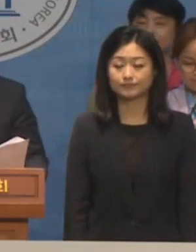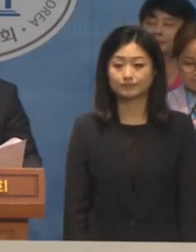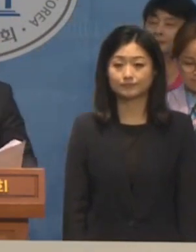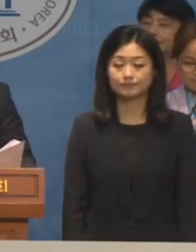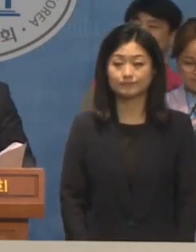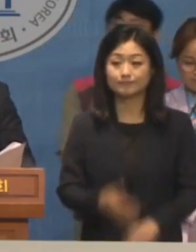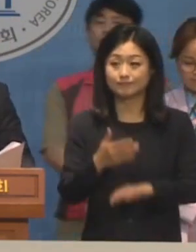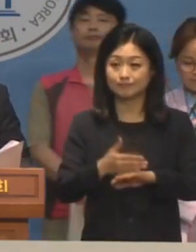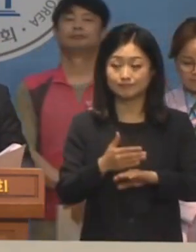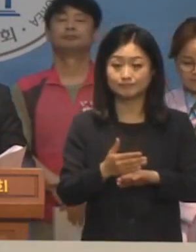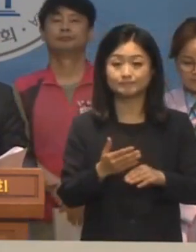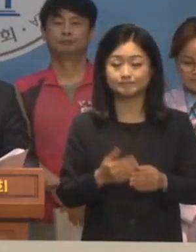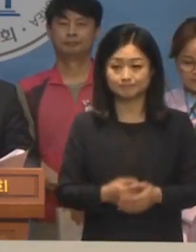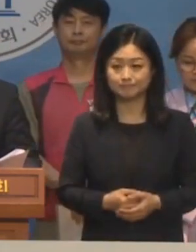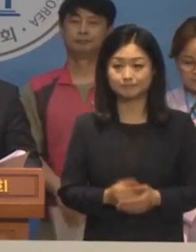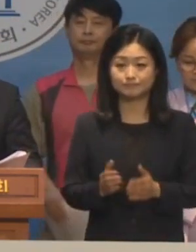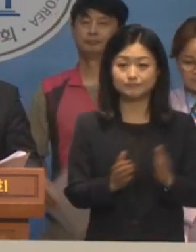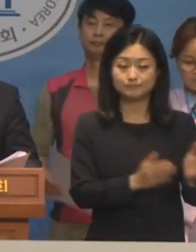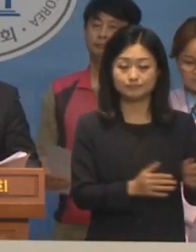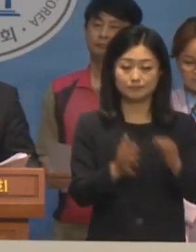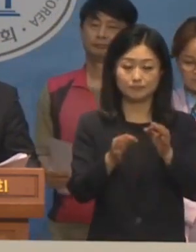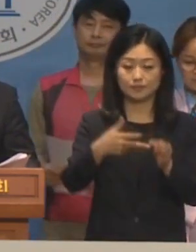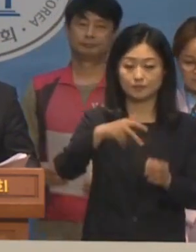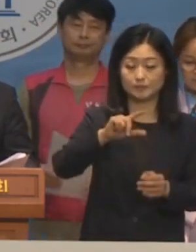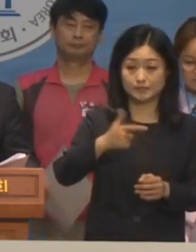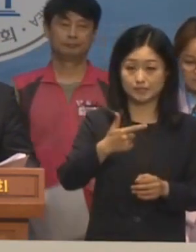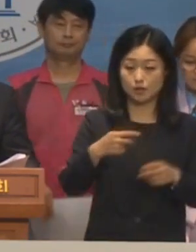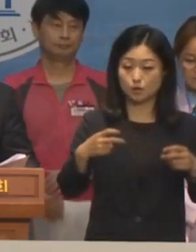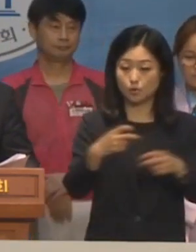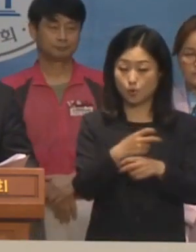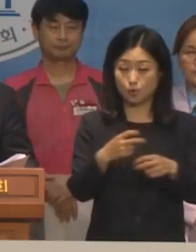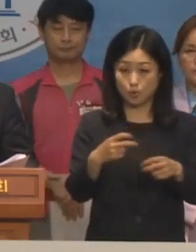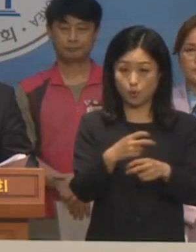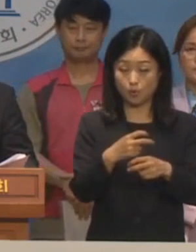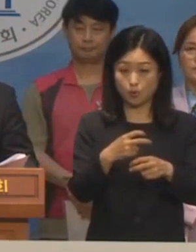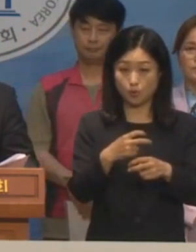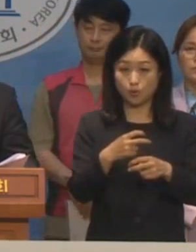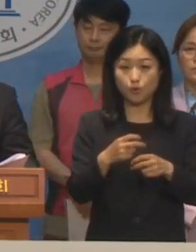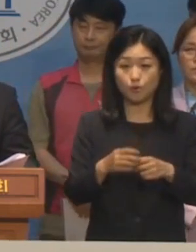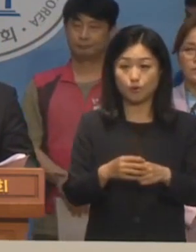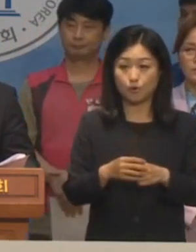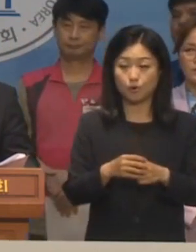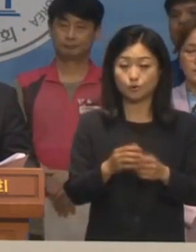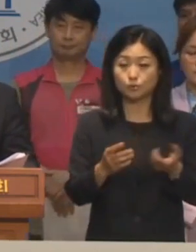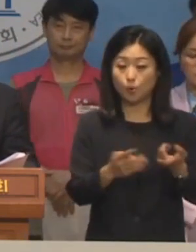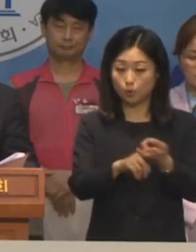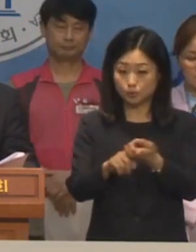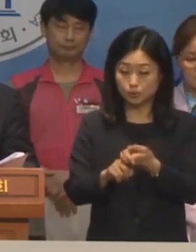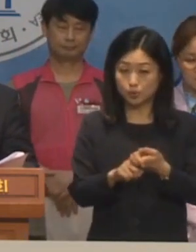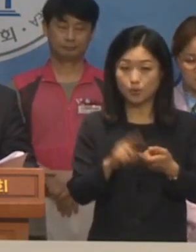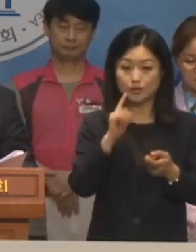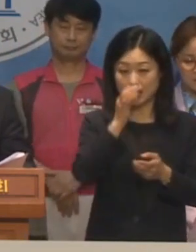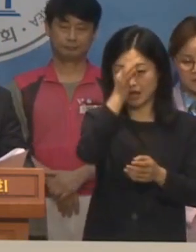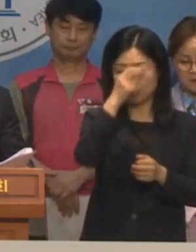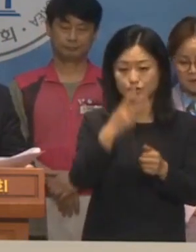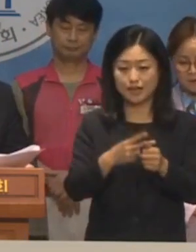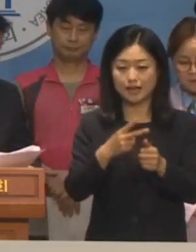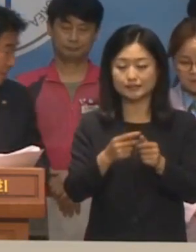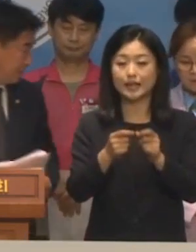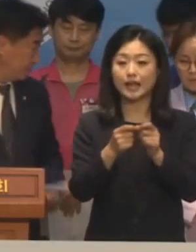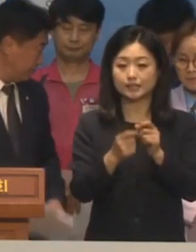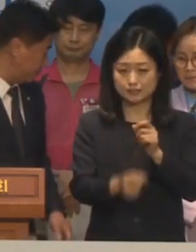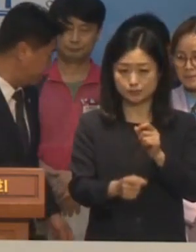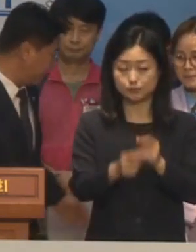예, 고맙습니다. 다음으로는 김진 공공우수노조 예술강사지부 비대위 부위원장님의 말씀을 듣도록 하겠습니다.